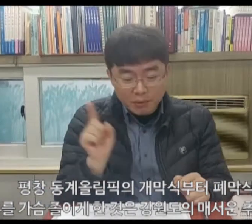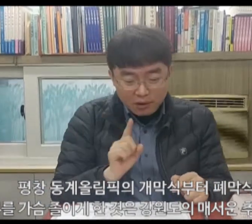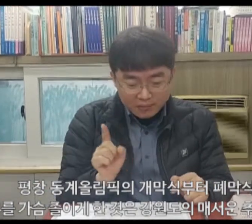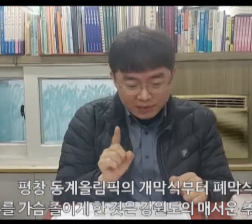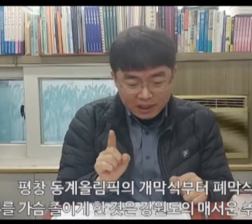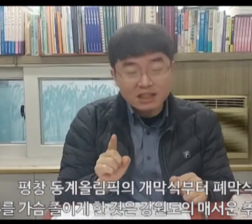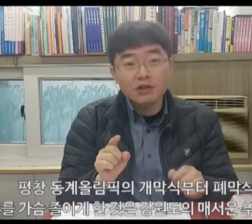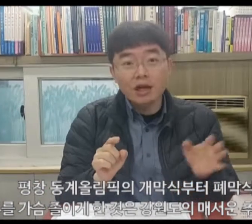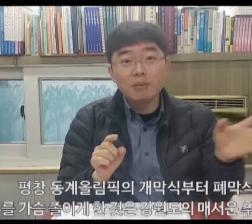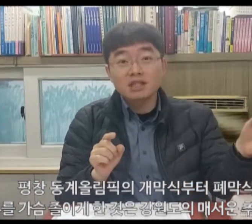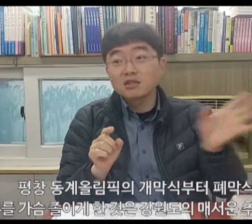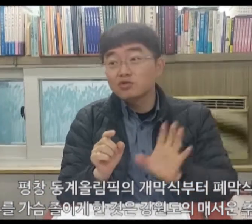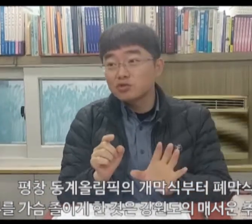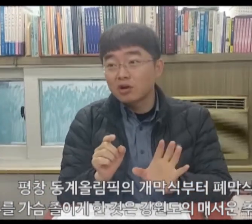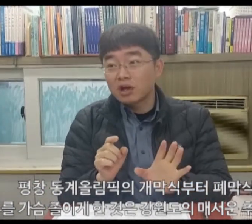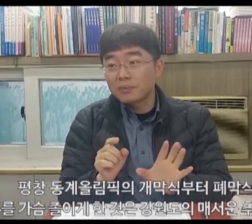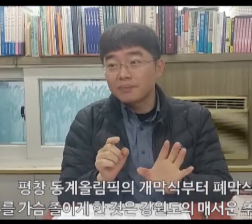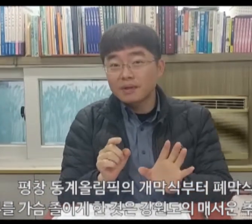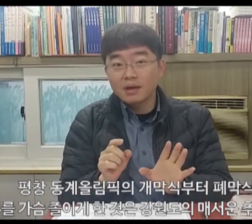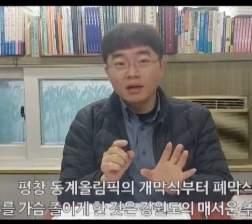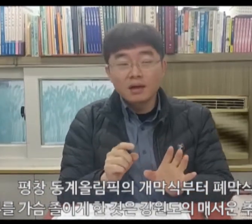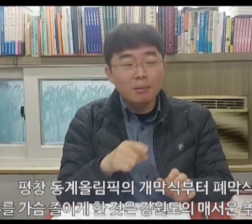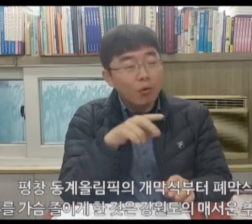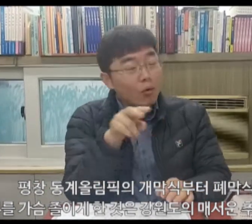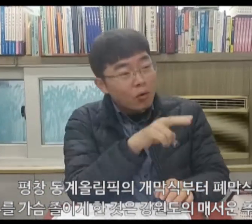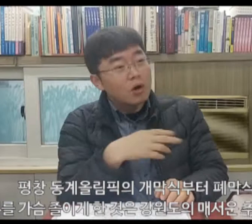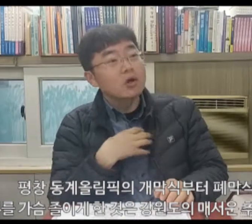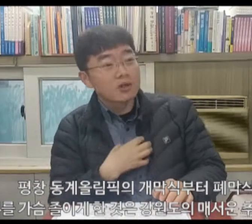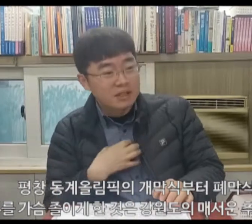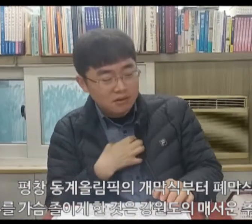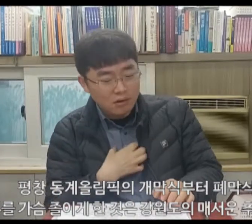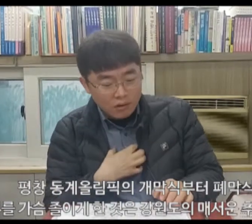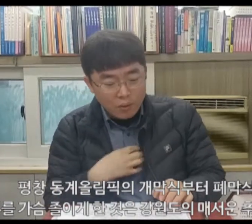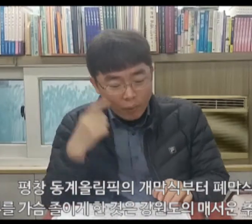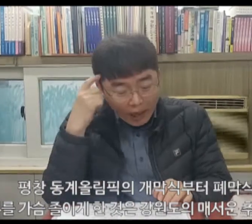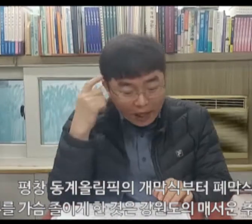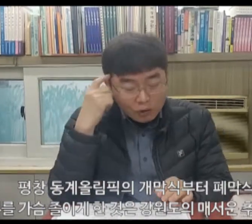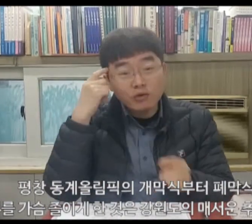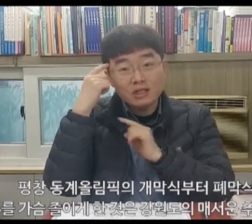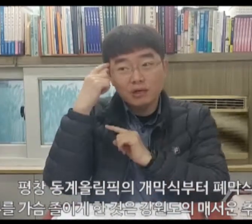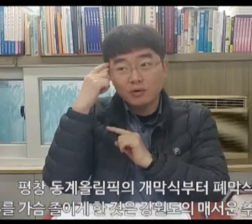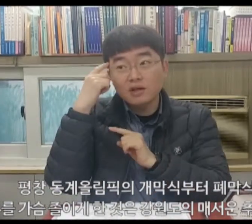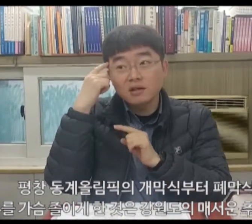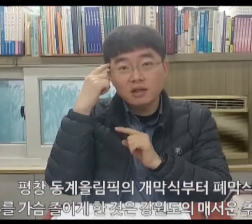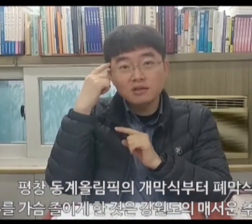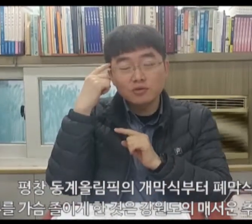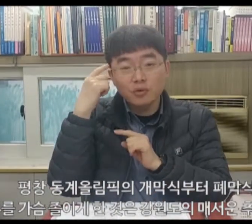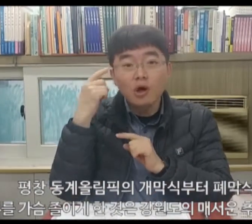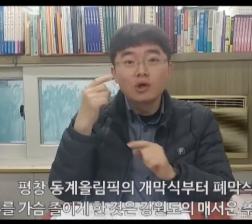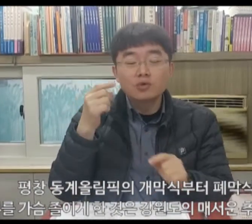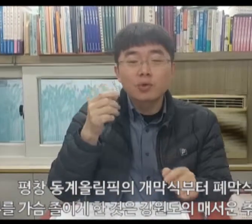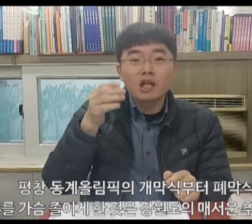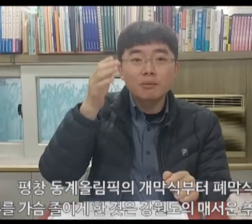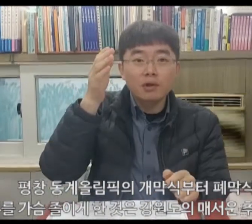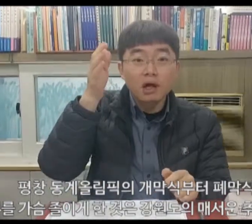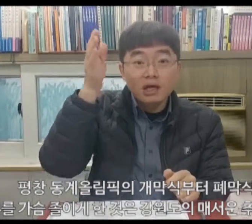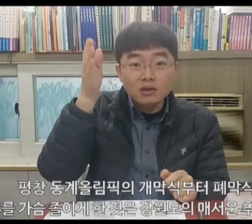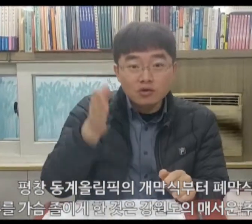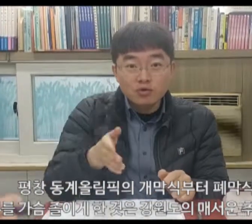뭐냐면 다시 이렇게 한 번씩 끊어주는 거예요. 보고 걱정했어. 왜? 해도 괜찮고요. 이런 식으로 중간에 한번